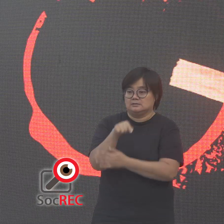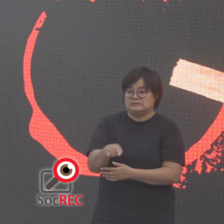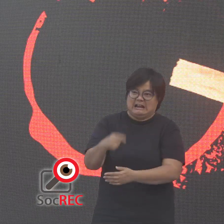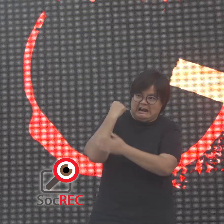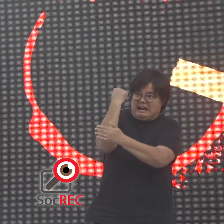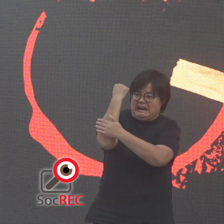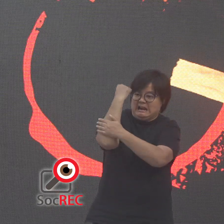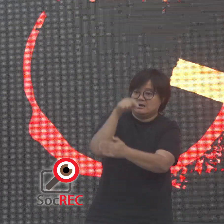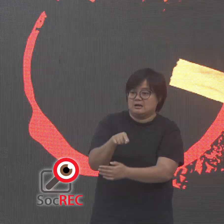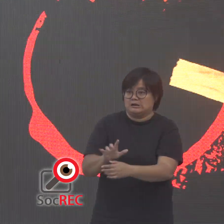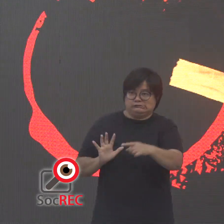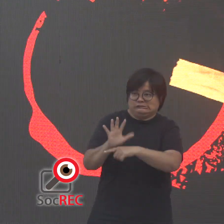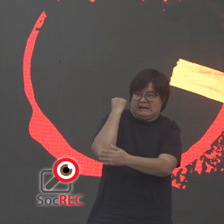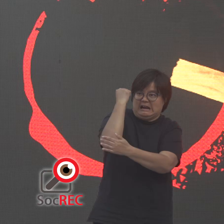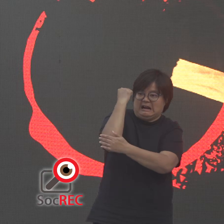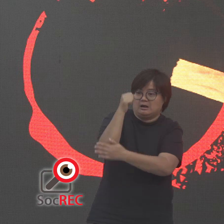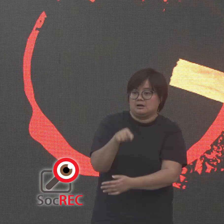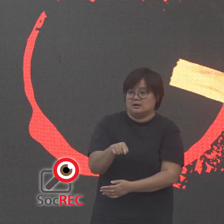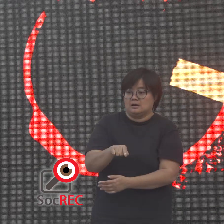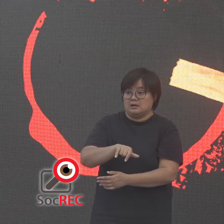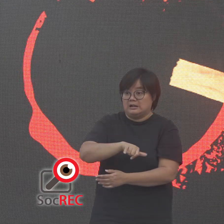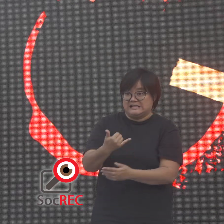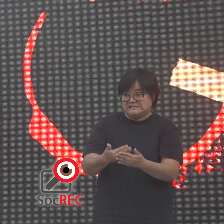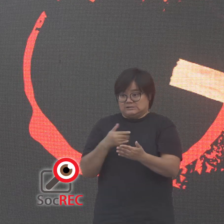將時間我們跳回來2020年，